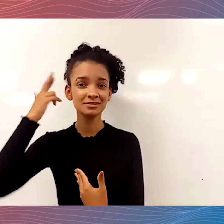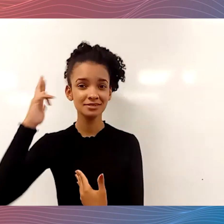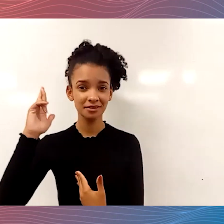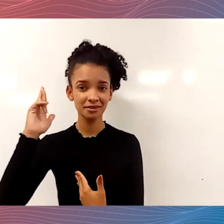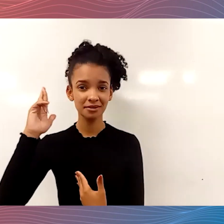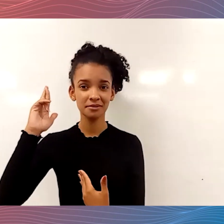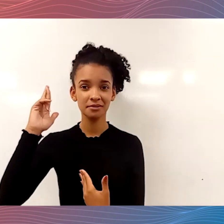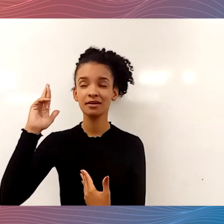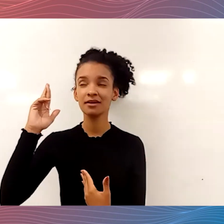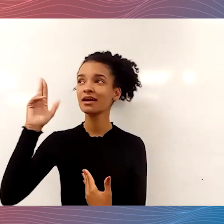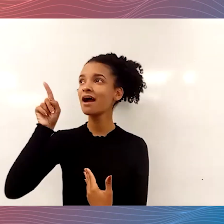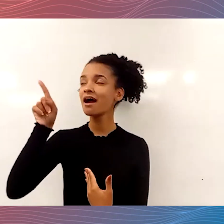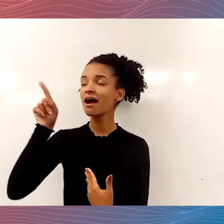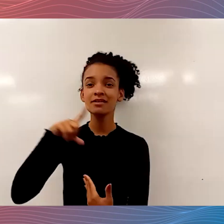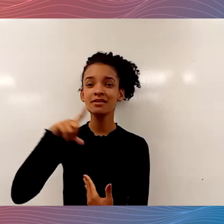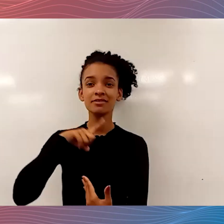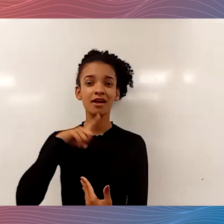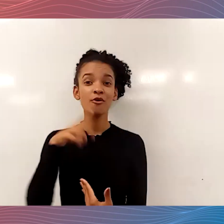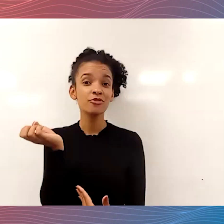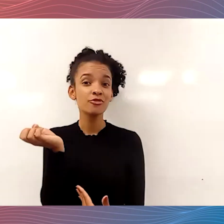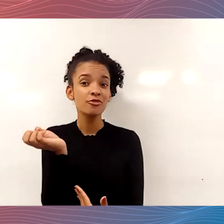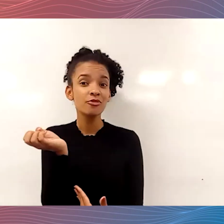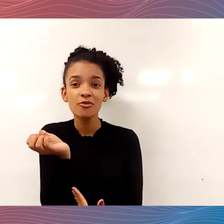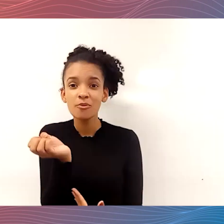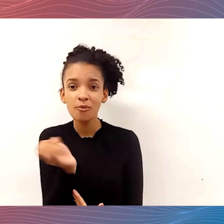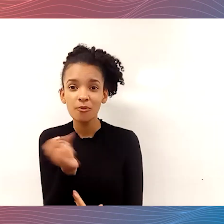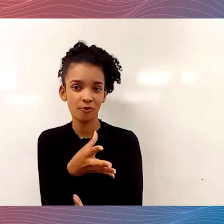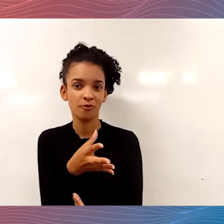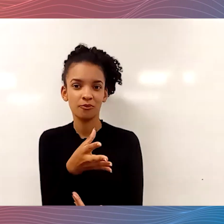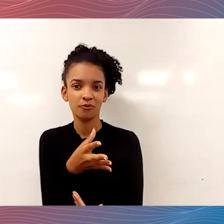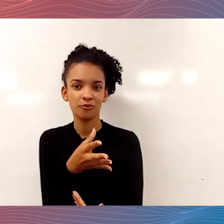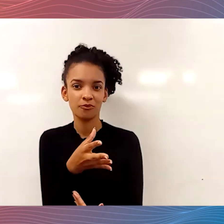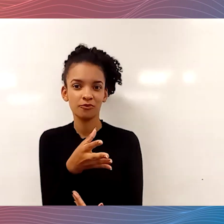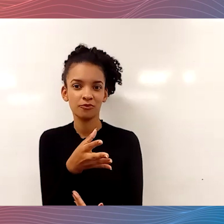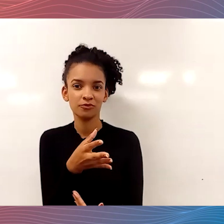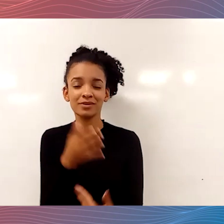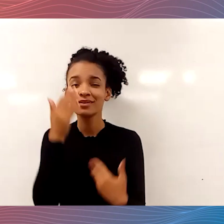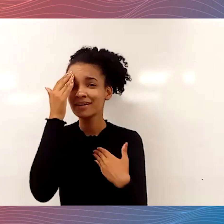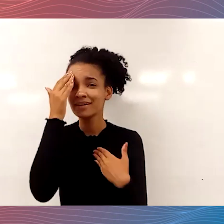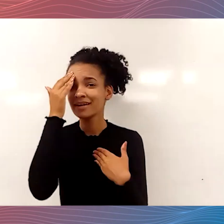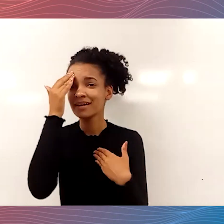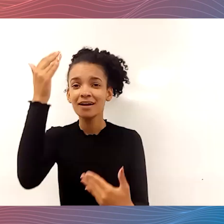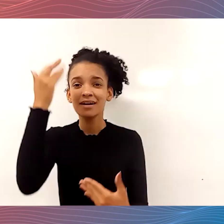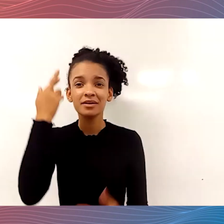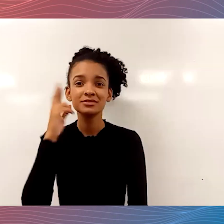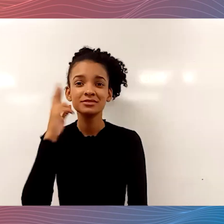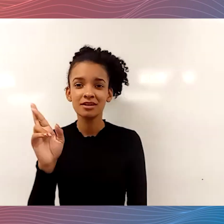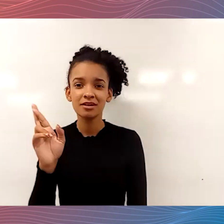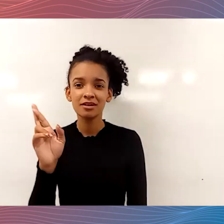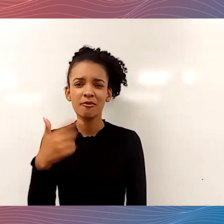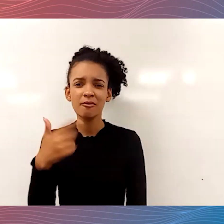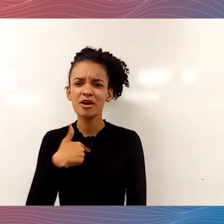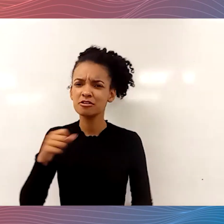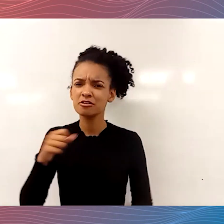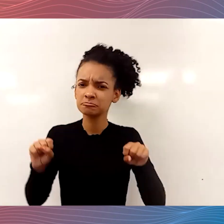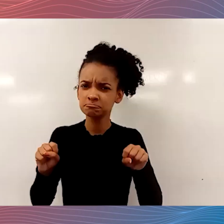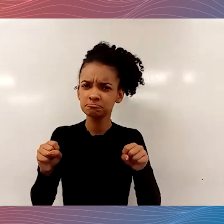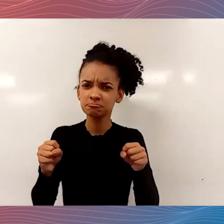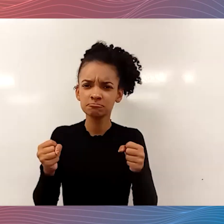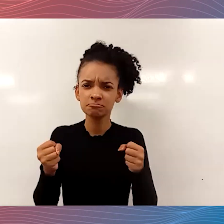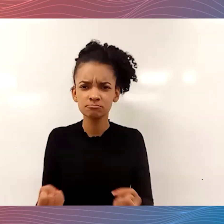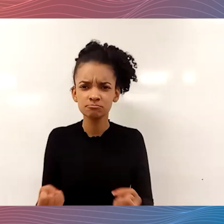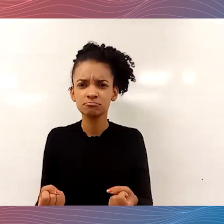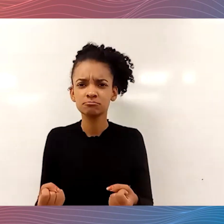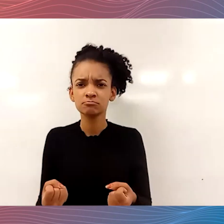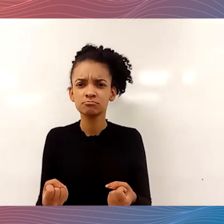andando muito mais rápido, graças ao Senhor, né? E eu tenho corrido para cima, para baixo. Vocês sabem, eu